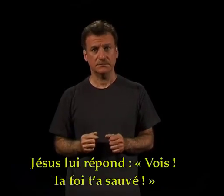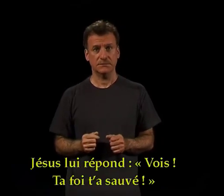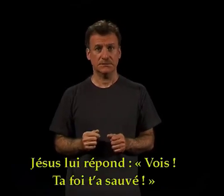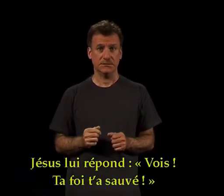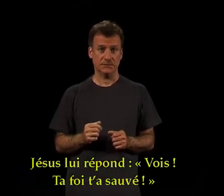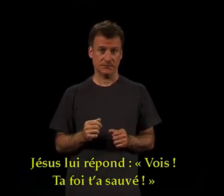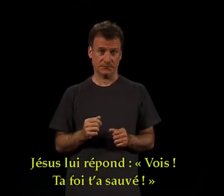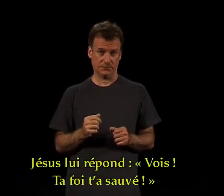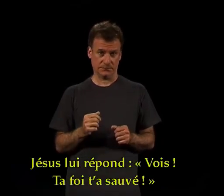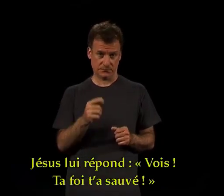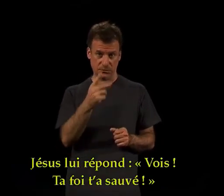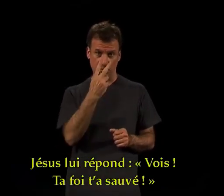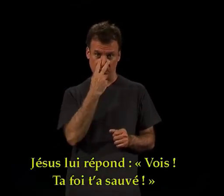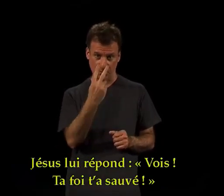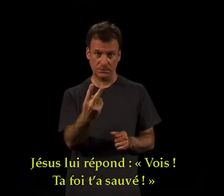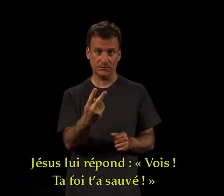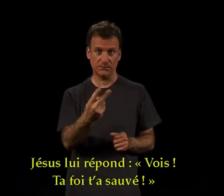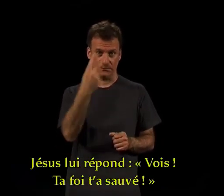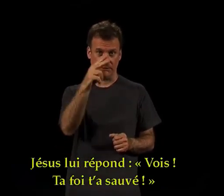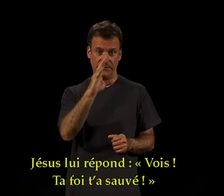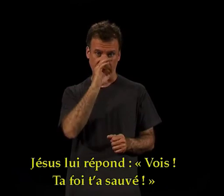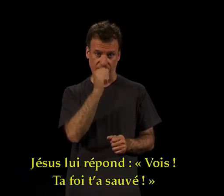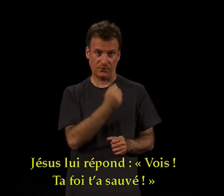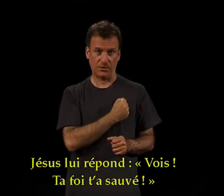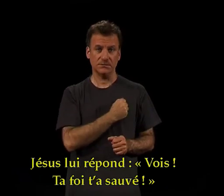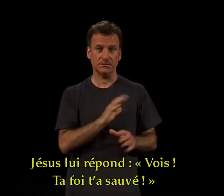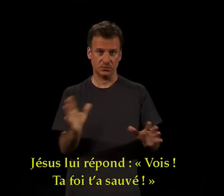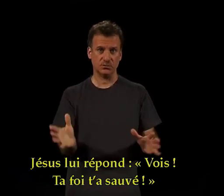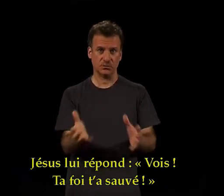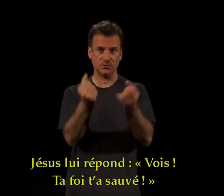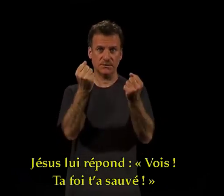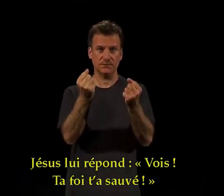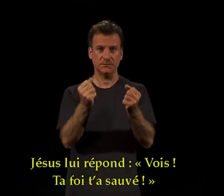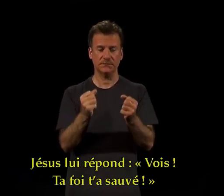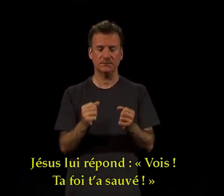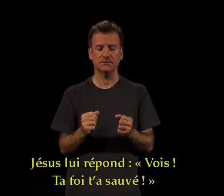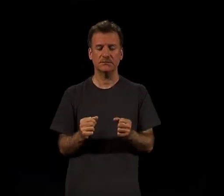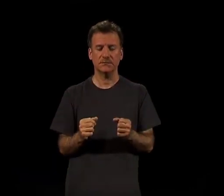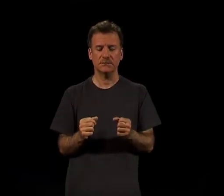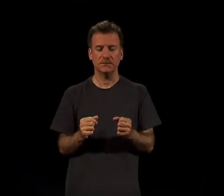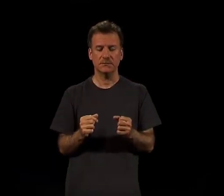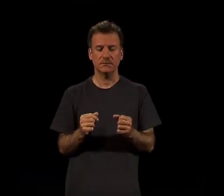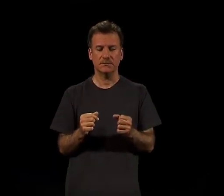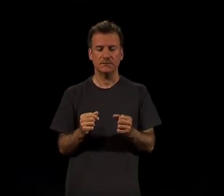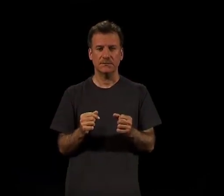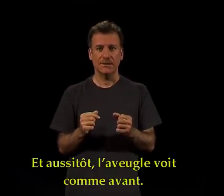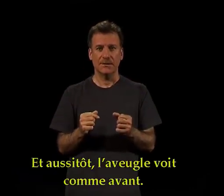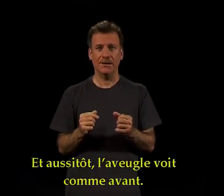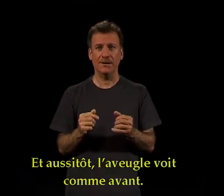lui répond « Vois, ta foi t'a sauvé ! » Et aussitôt,